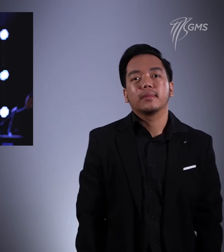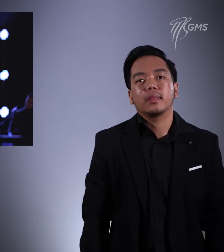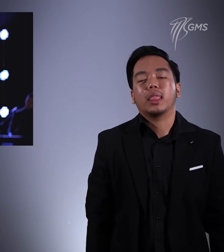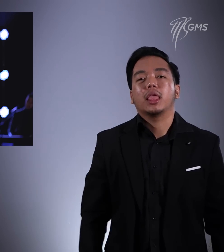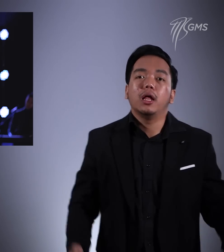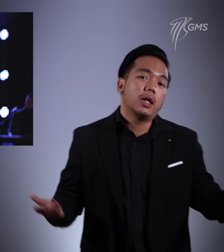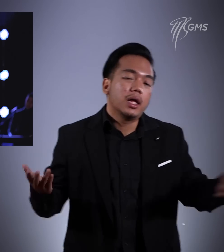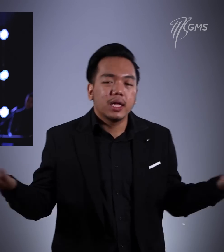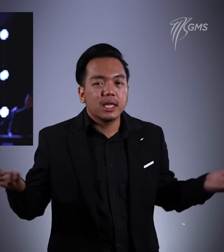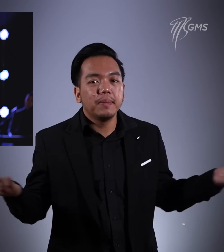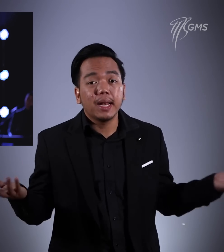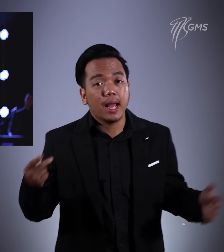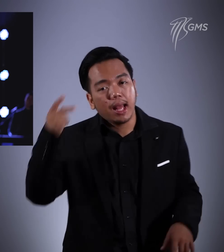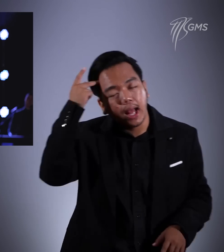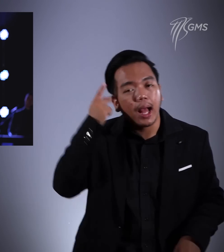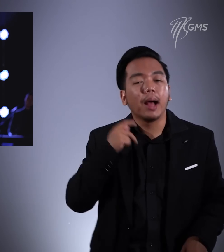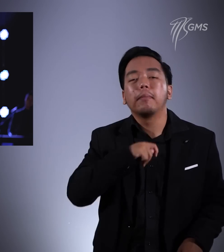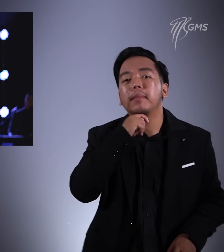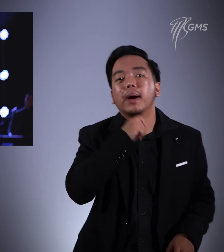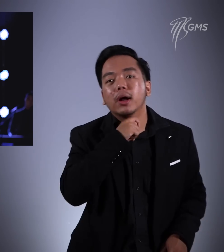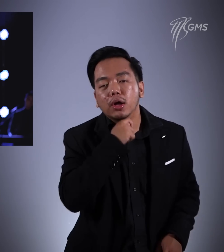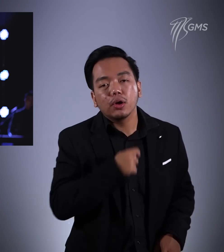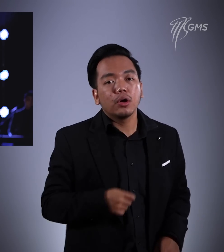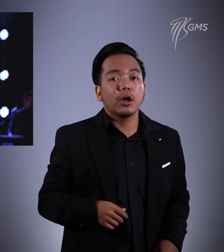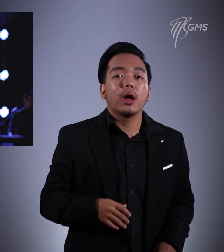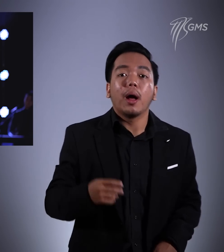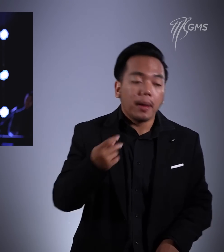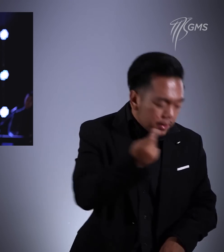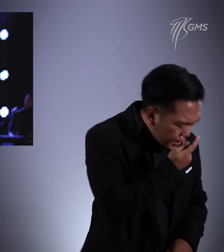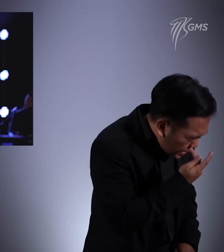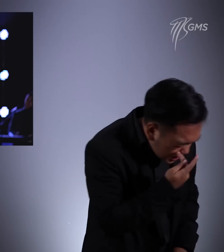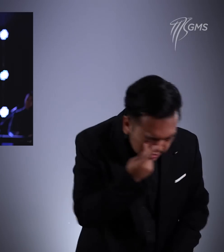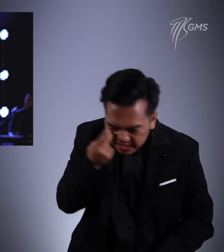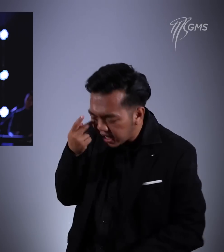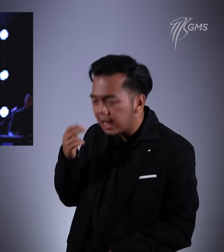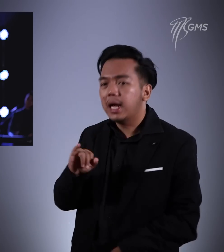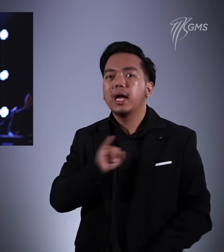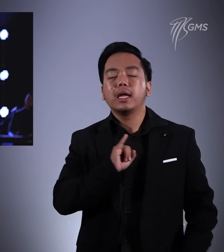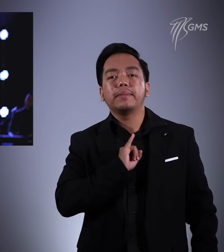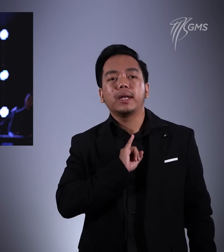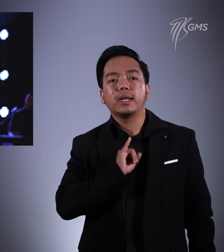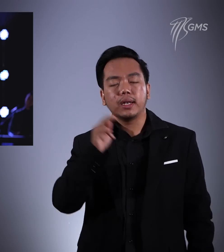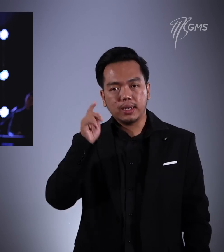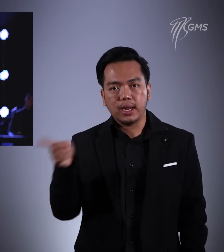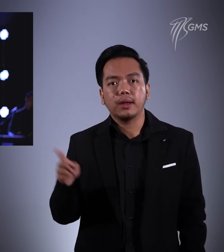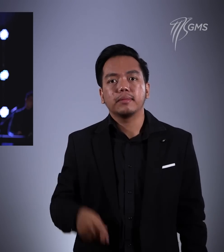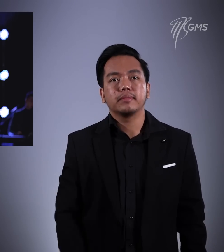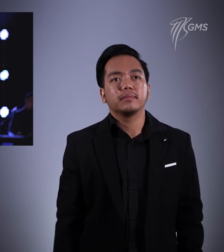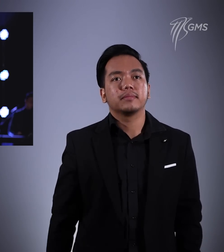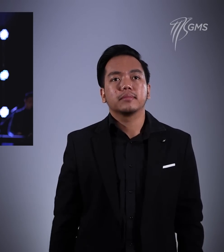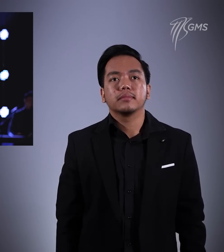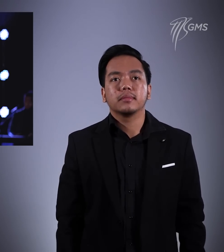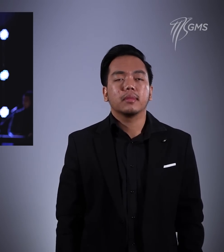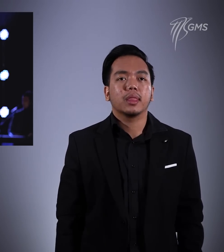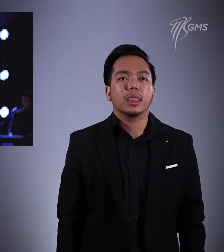memancing imannya. Habakuk bisa memelihara imannya. Imannya itu seperti benteng yang kokoh, tidak bisa rubuh. Gimana dia